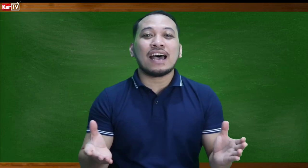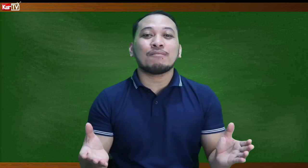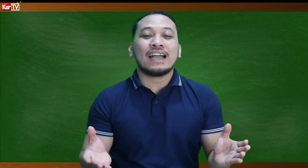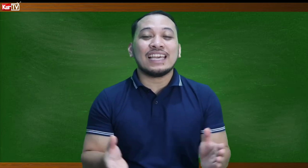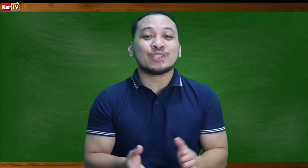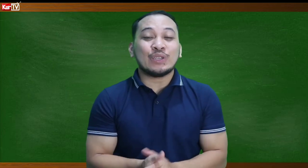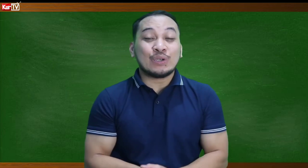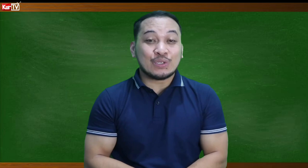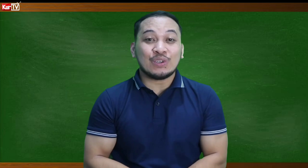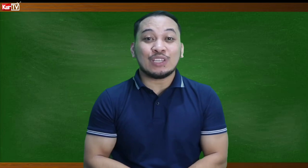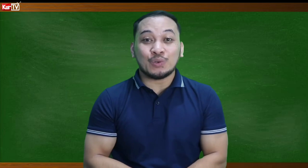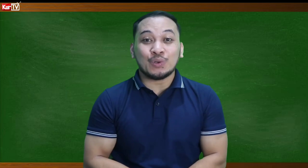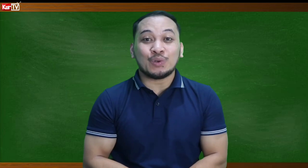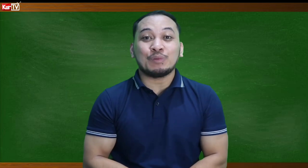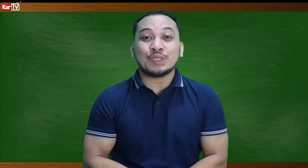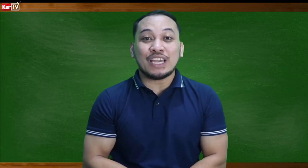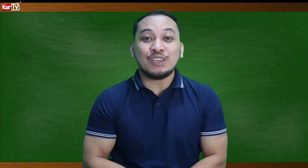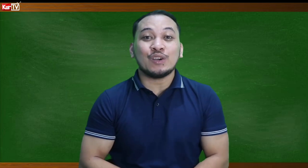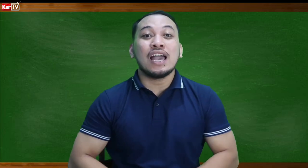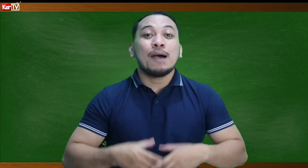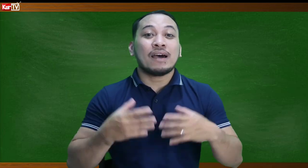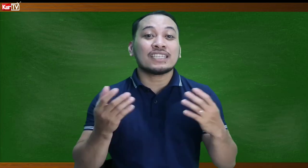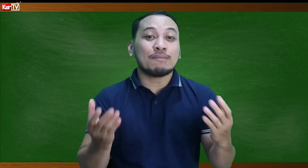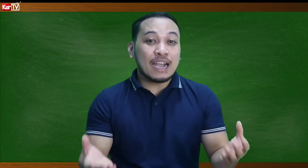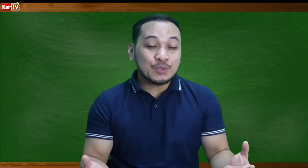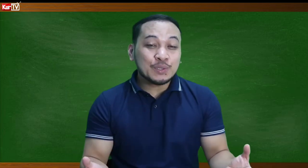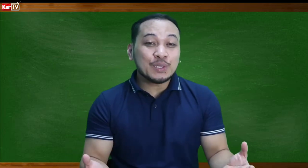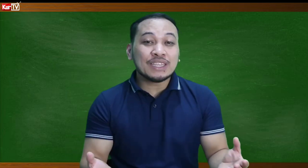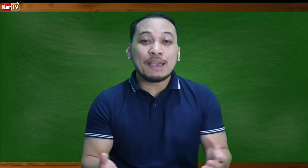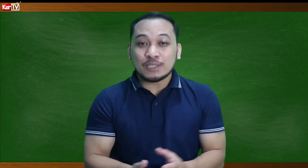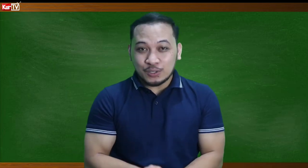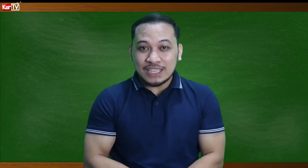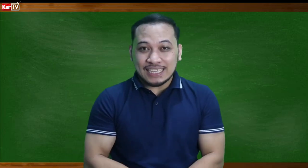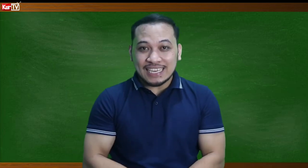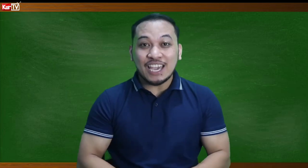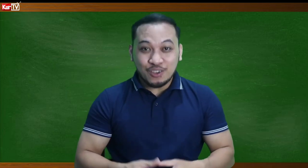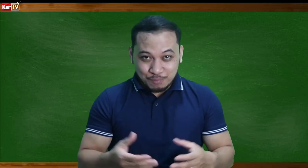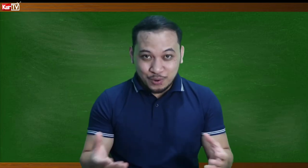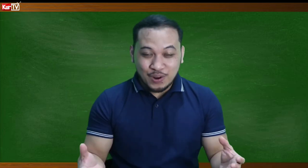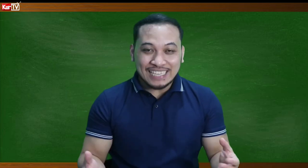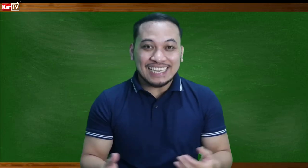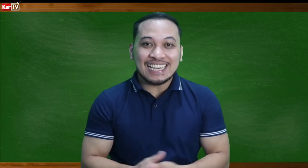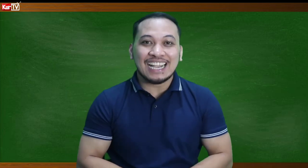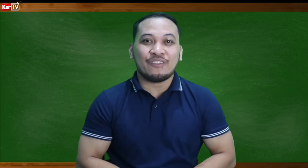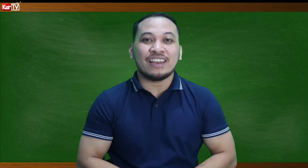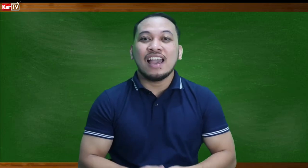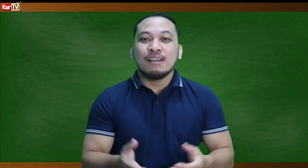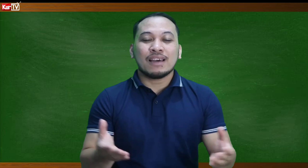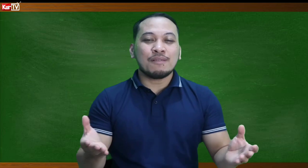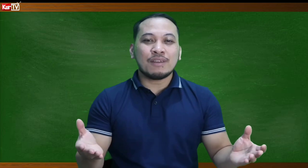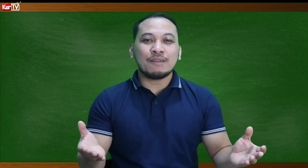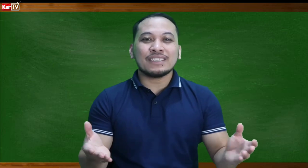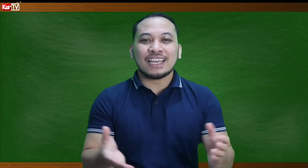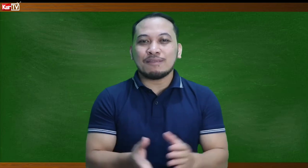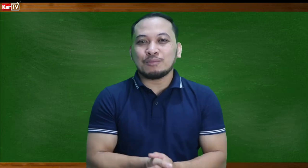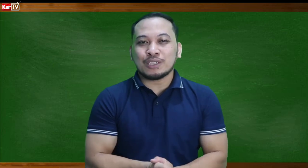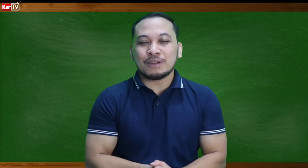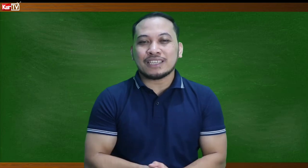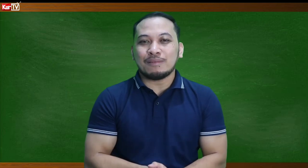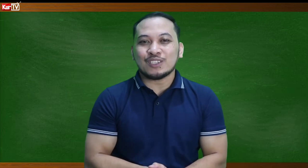mga lesson na gusto nyong ituro ko po sa inyo para sa mga susunod na episode natin, ayun po yung ating gagawin. Maraming salamat po sa pagsama nyo sa